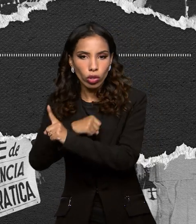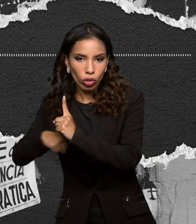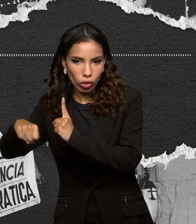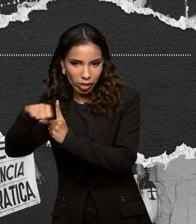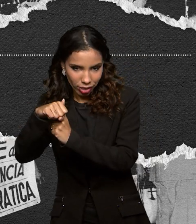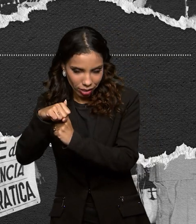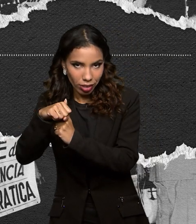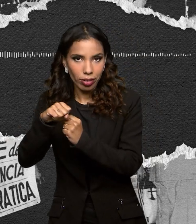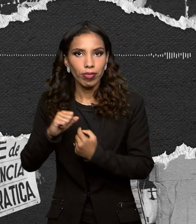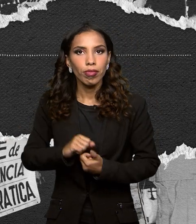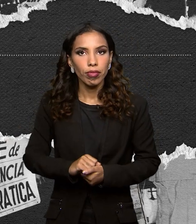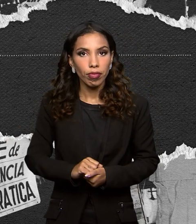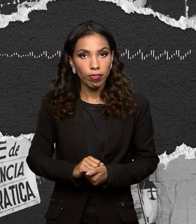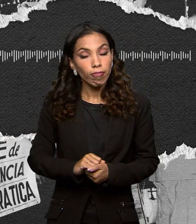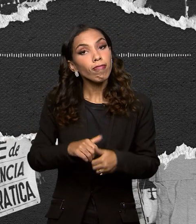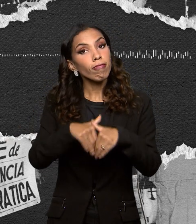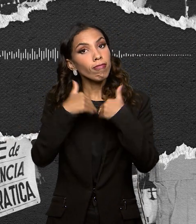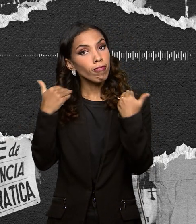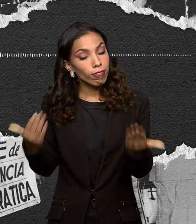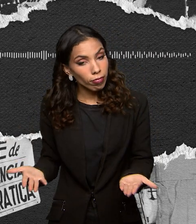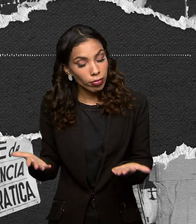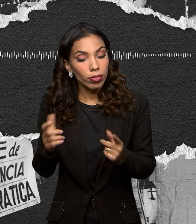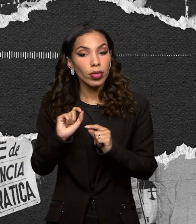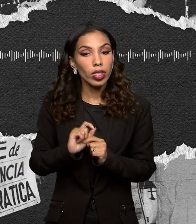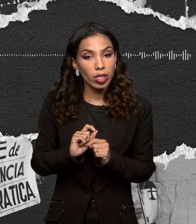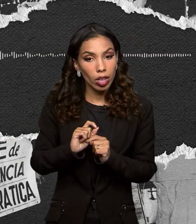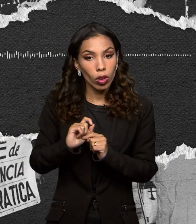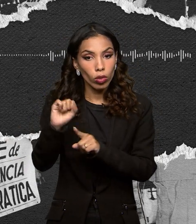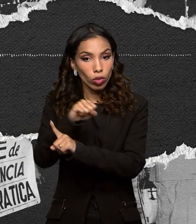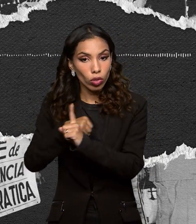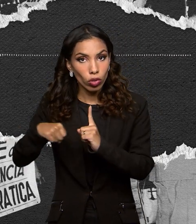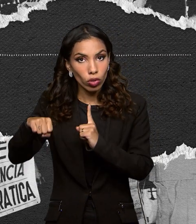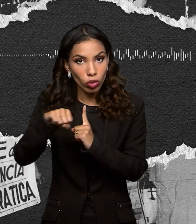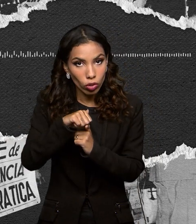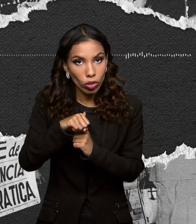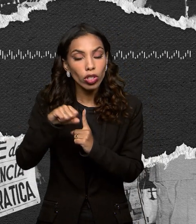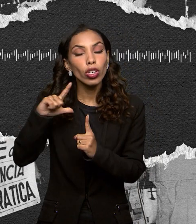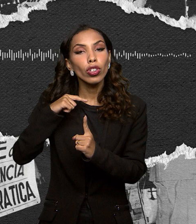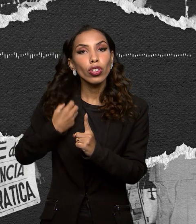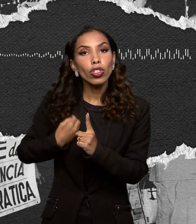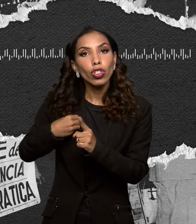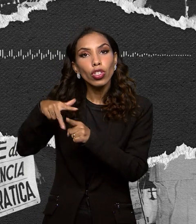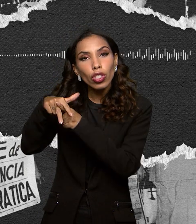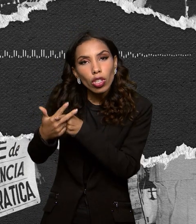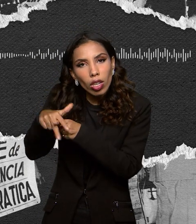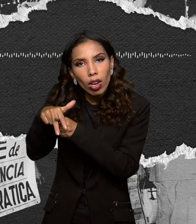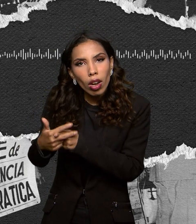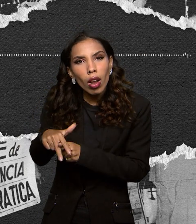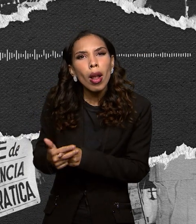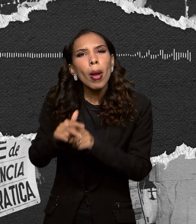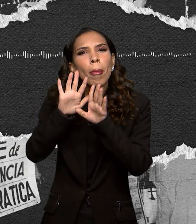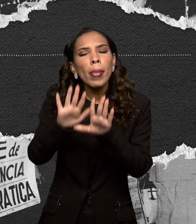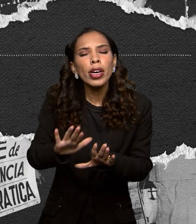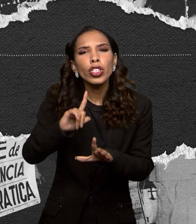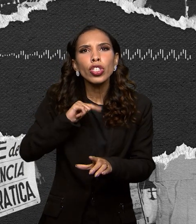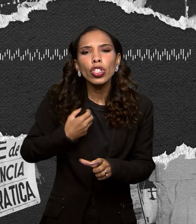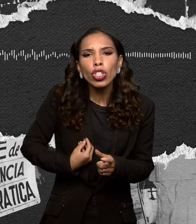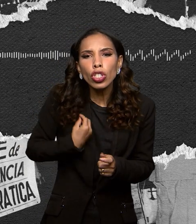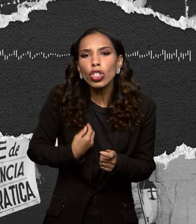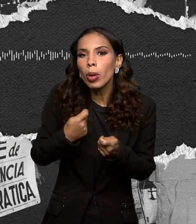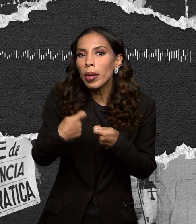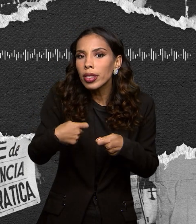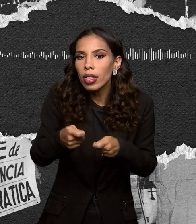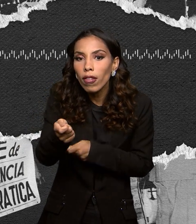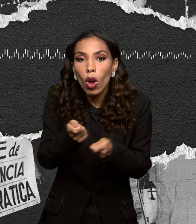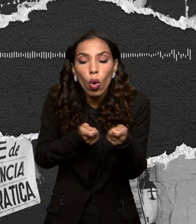social. Pois bem, na segunda parte estavam as reformas, mas primeiro vinha o controle da inflação. E